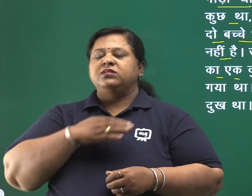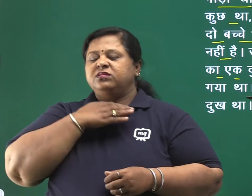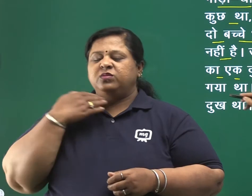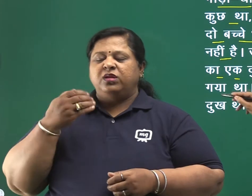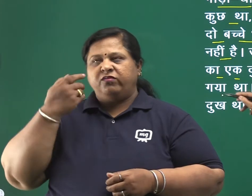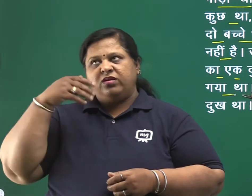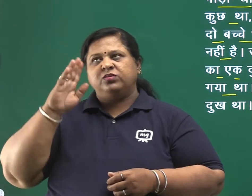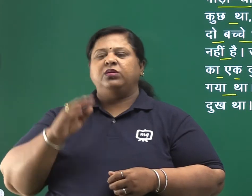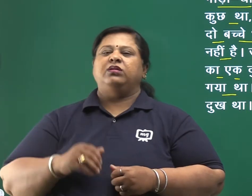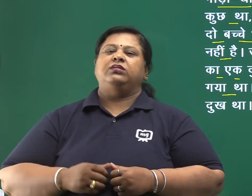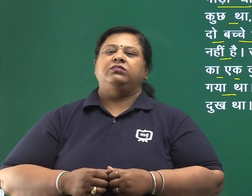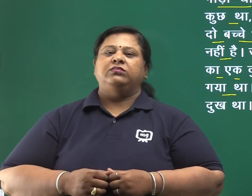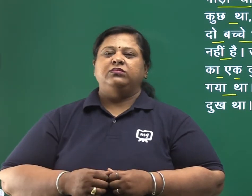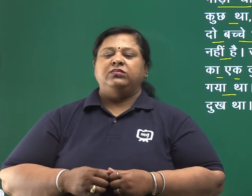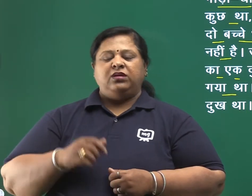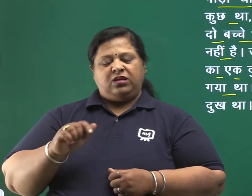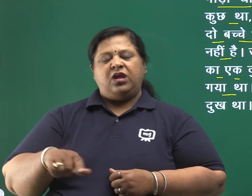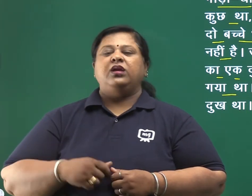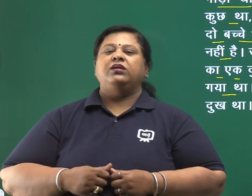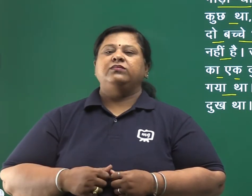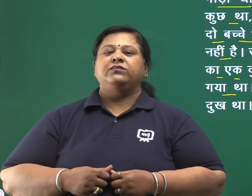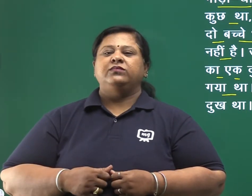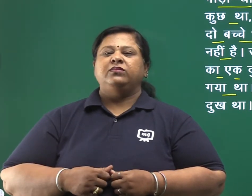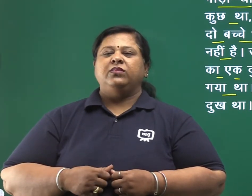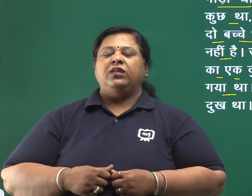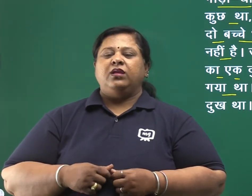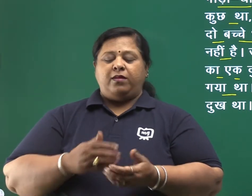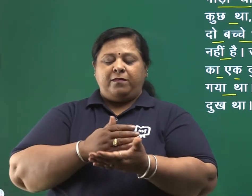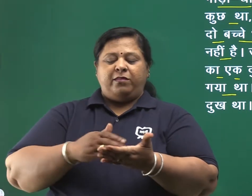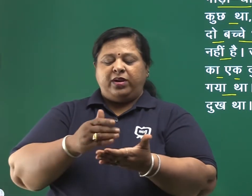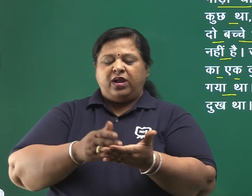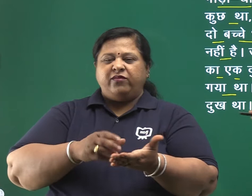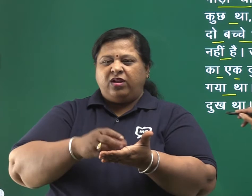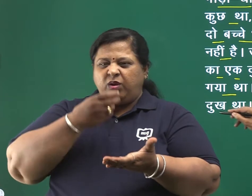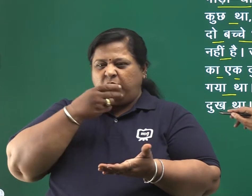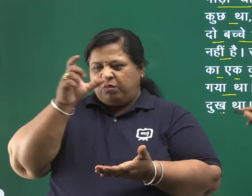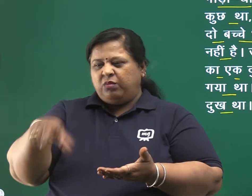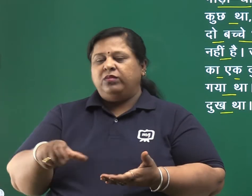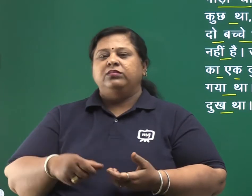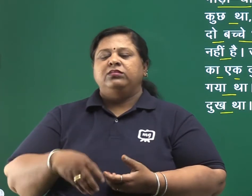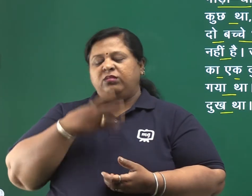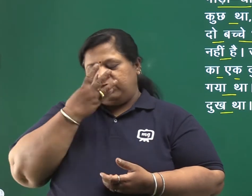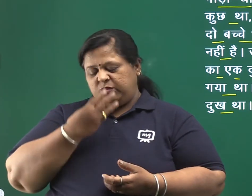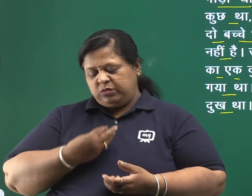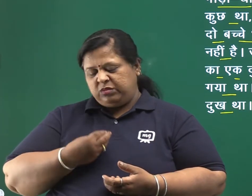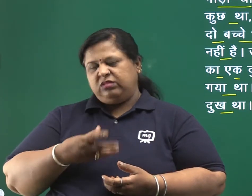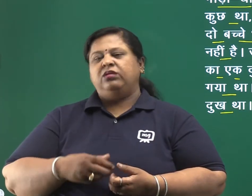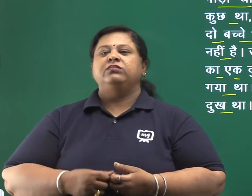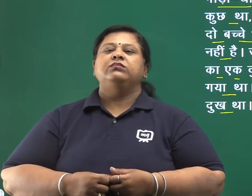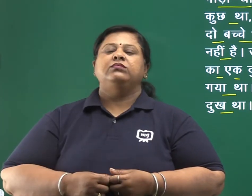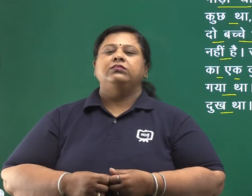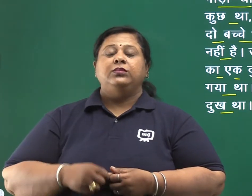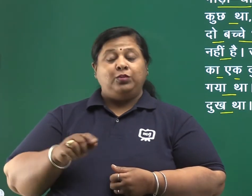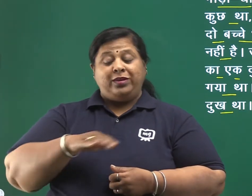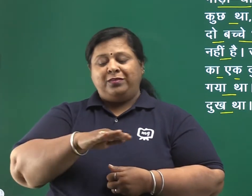स्वर्गवास हो गया था। यही मिठाई वाले को दुख था।